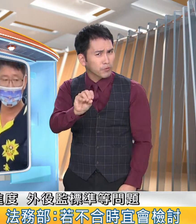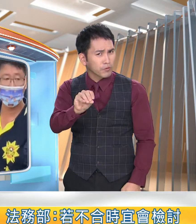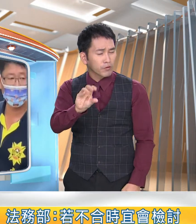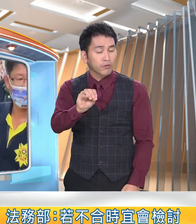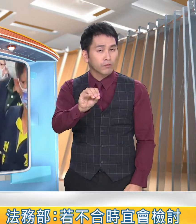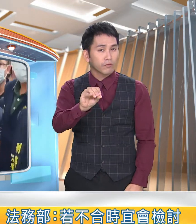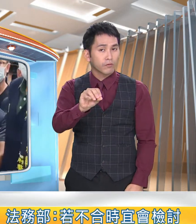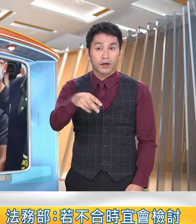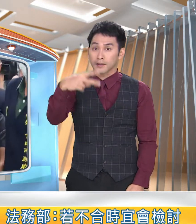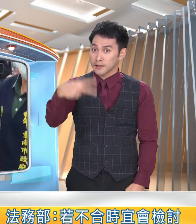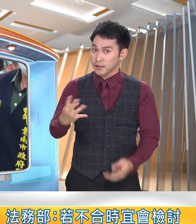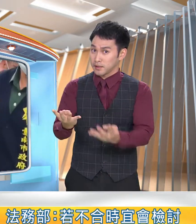发了各界的讨论。